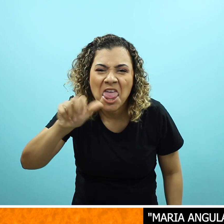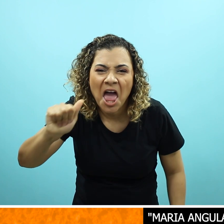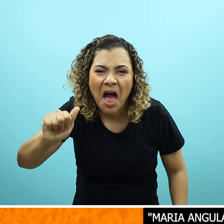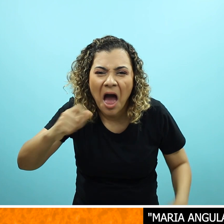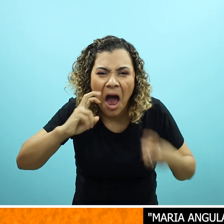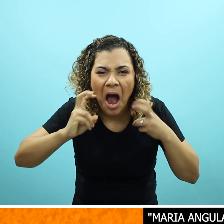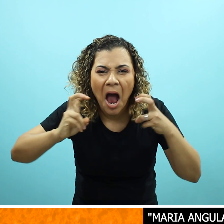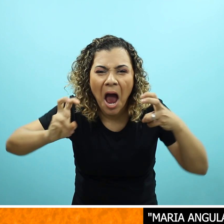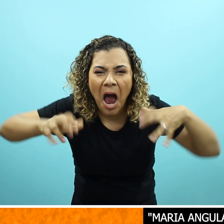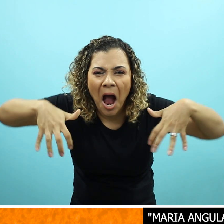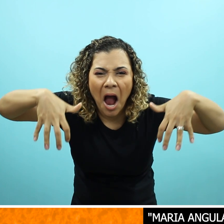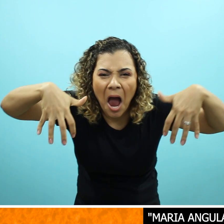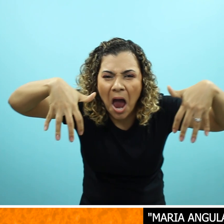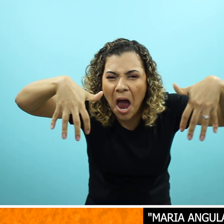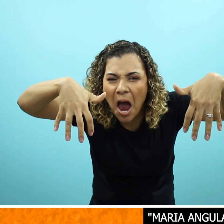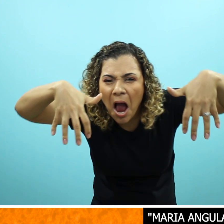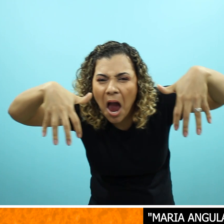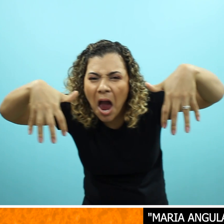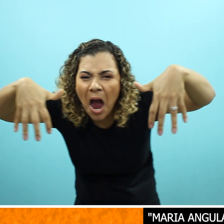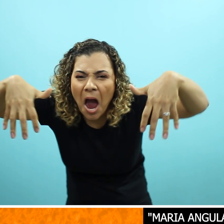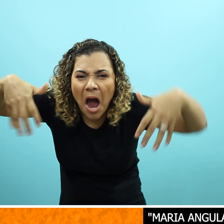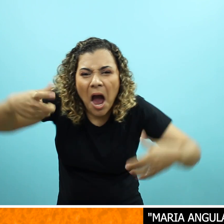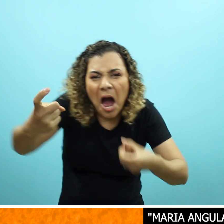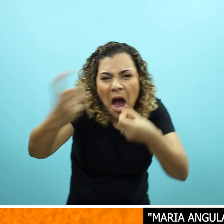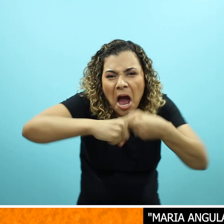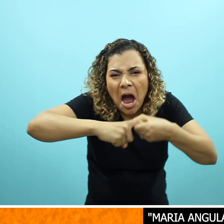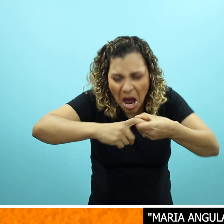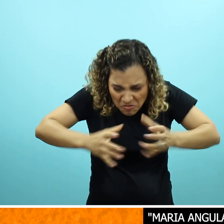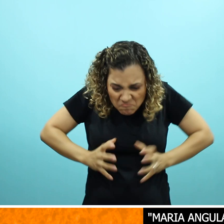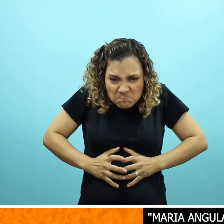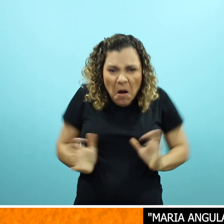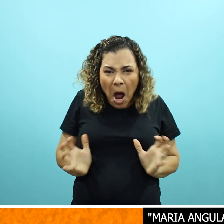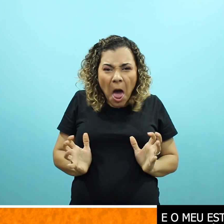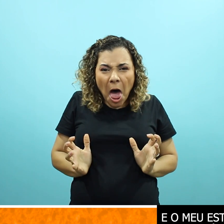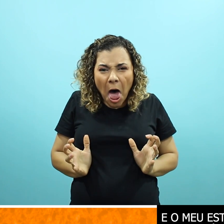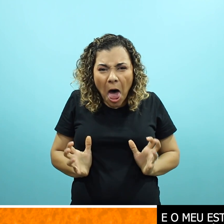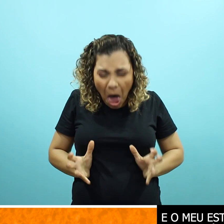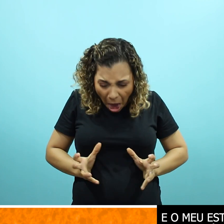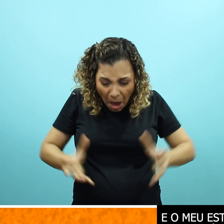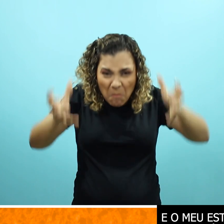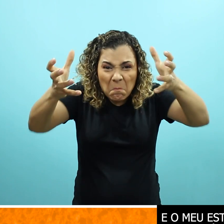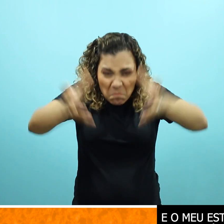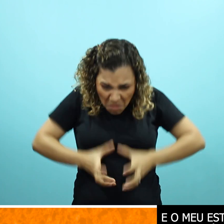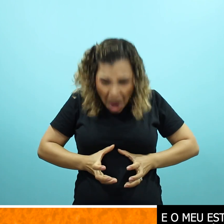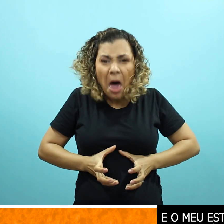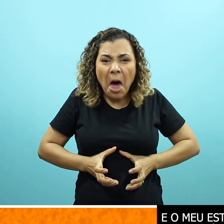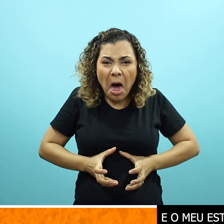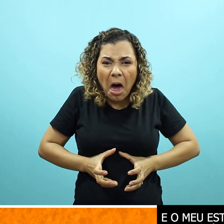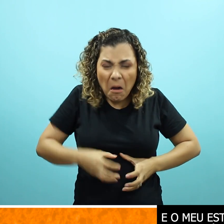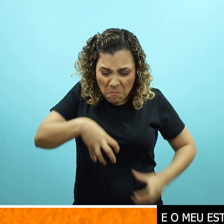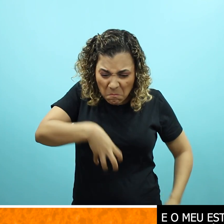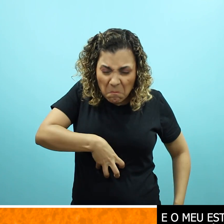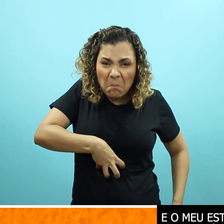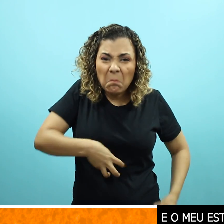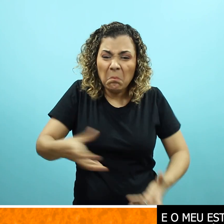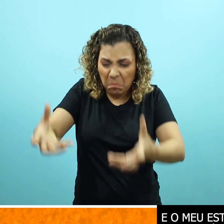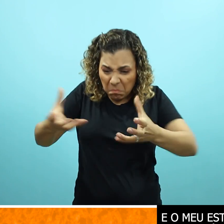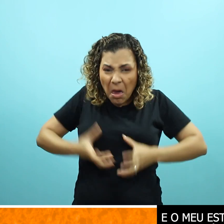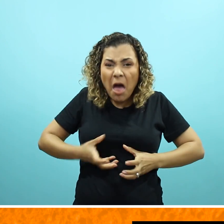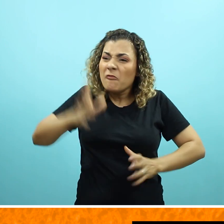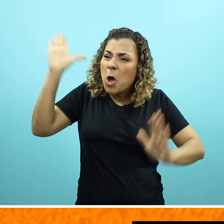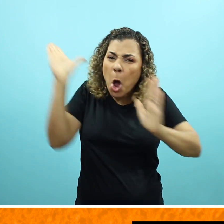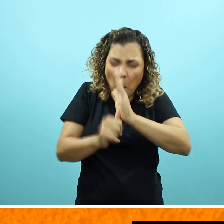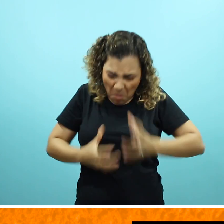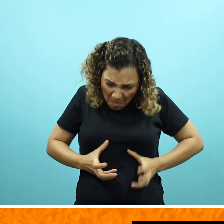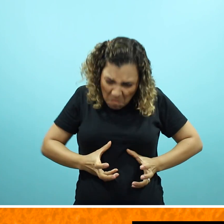Maria Angula, devolva as minhas tripas e o meu estômago, que você roubou